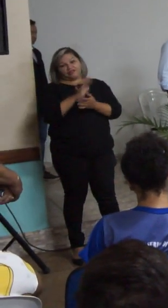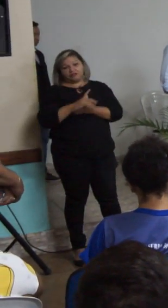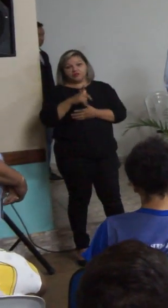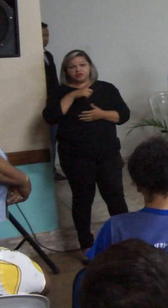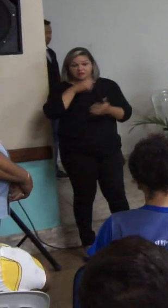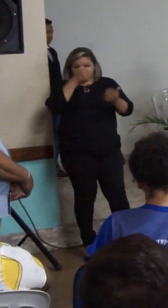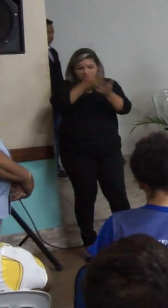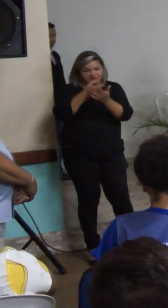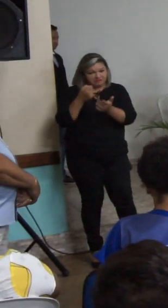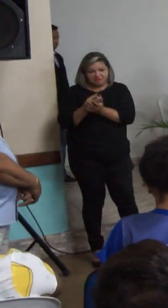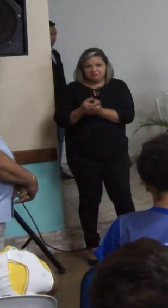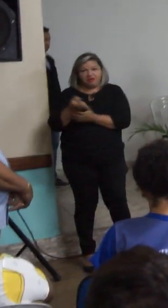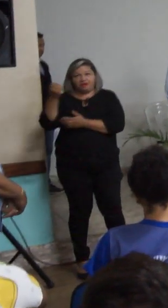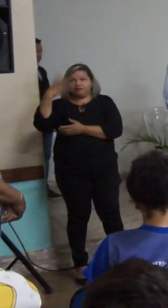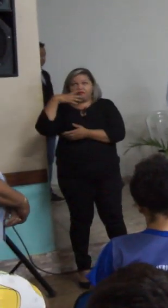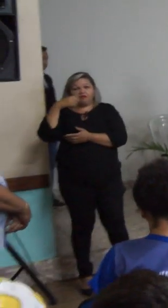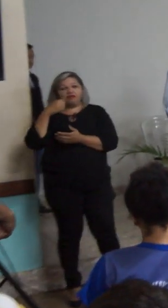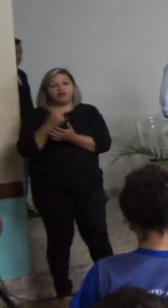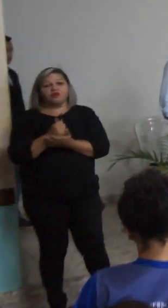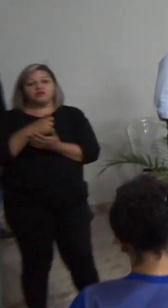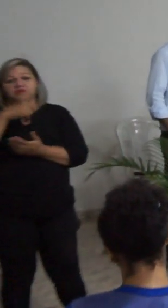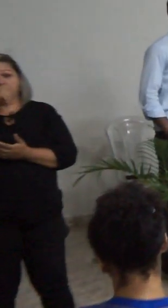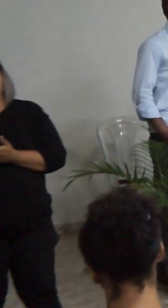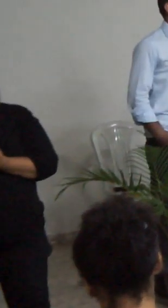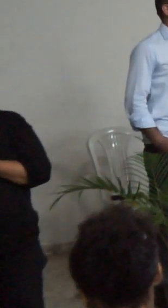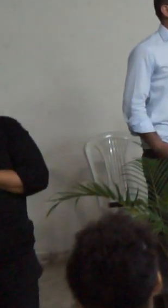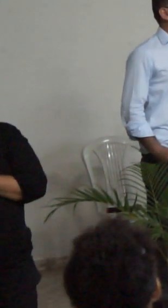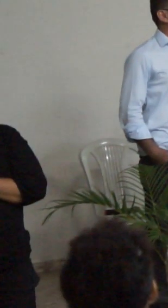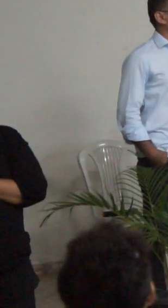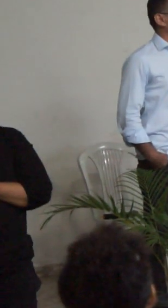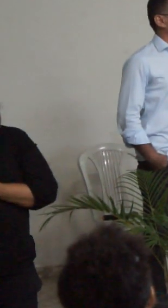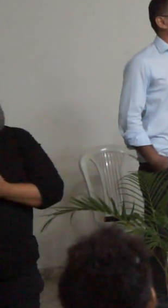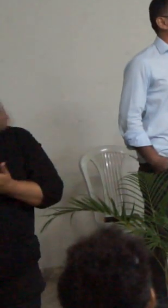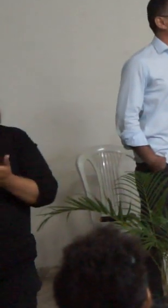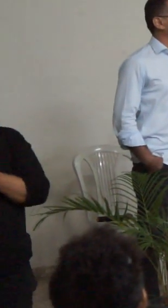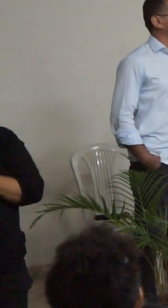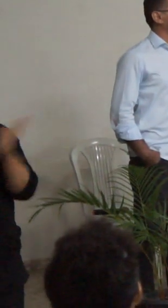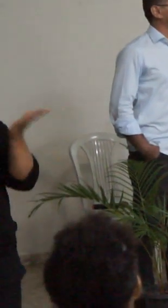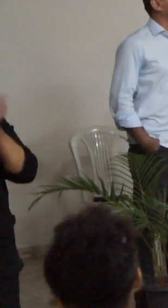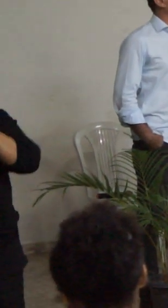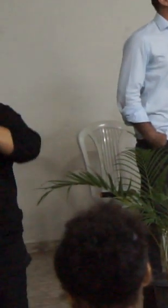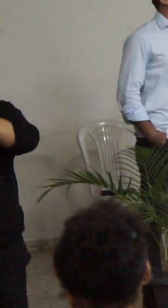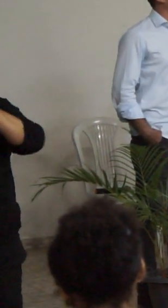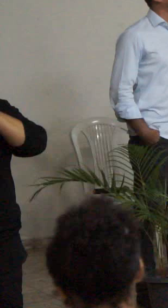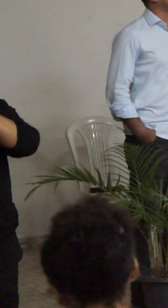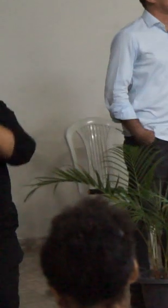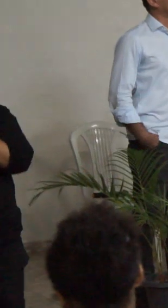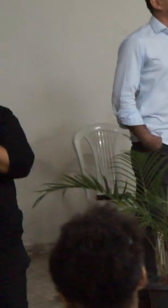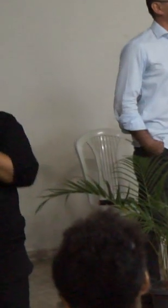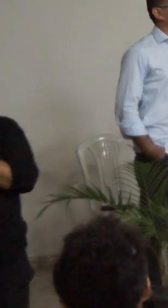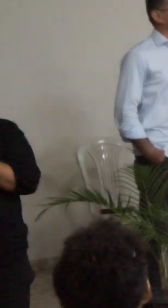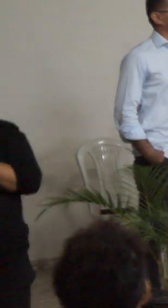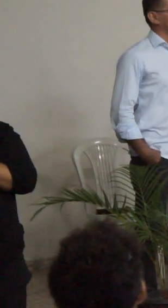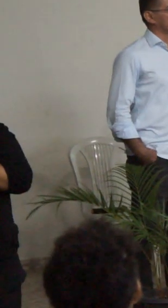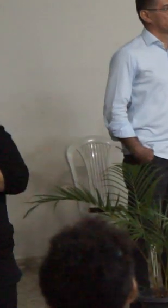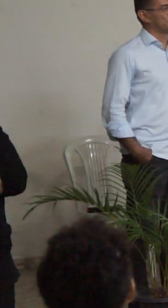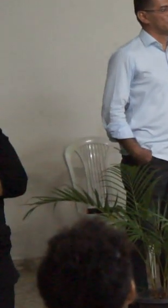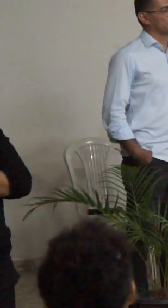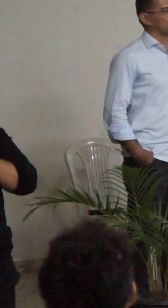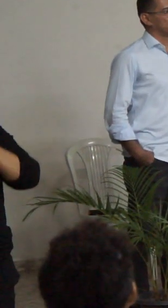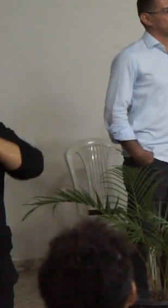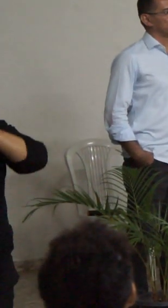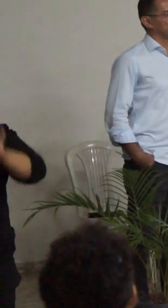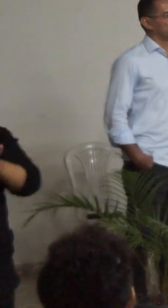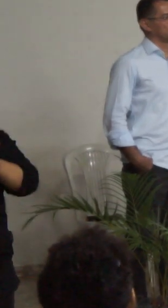que paga os impostos municipais, que antes ninguém via e que agora está sendo mostrado. Então é dessa forma que a gente conduz o